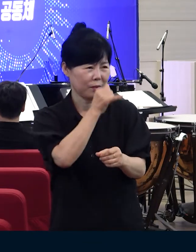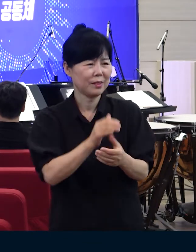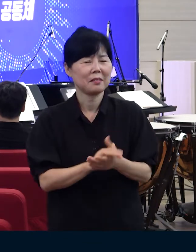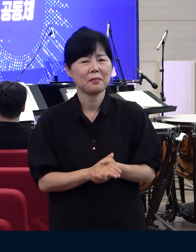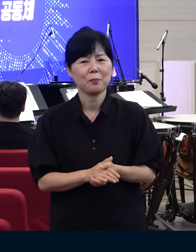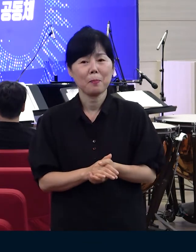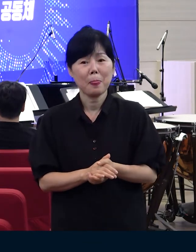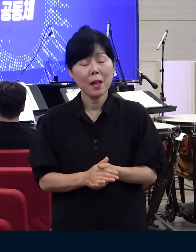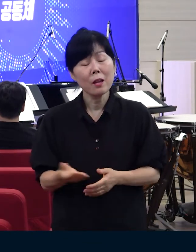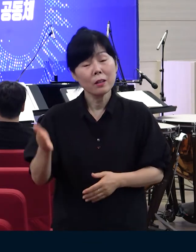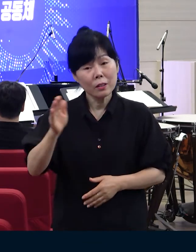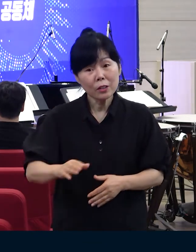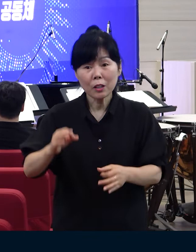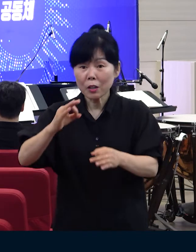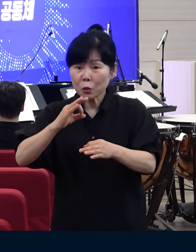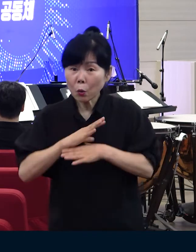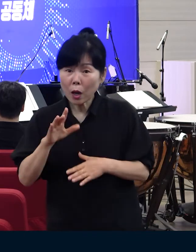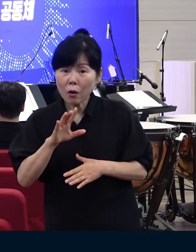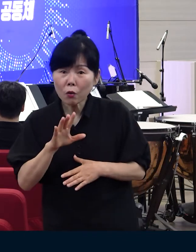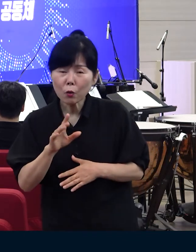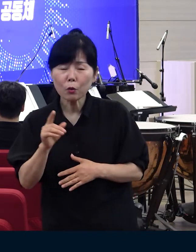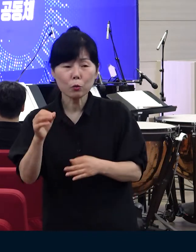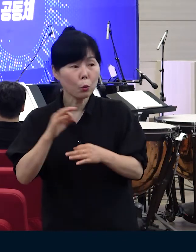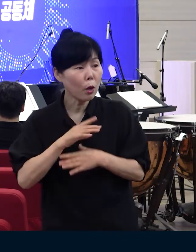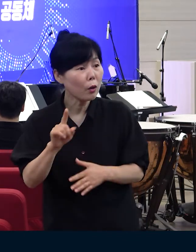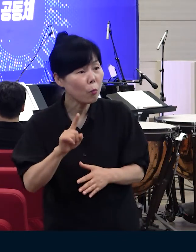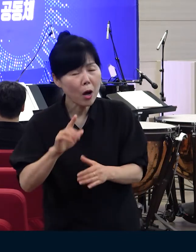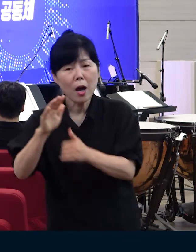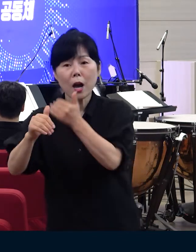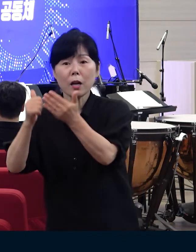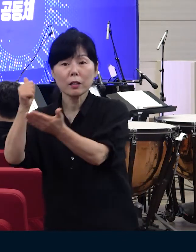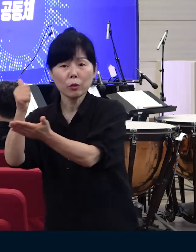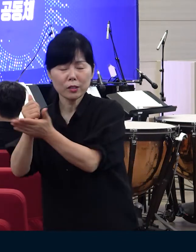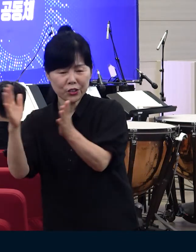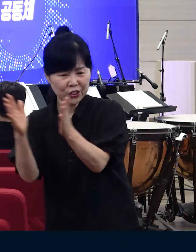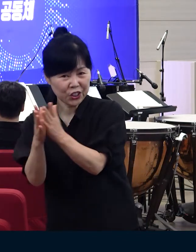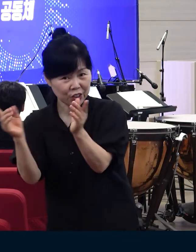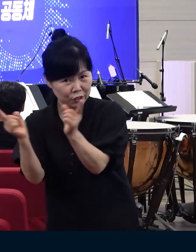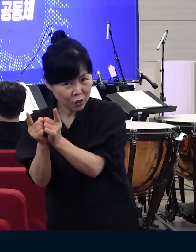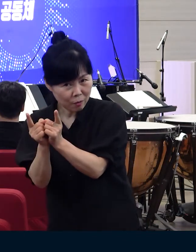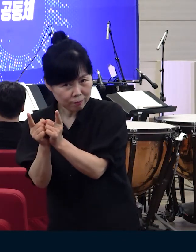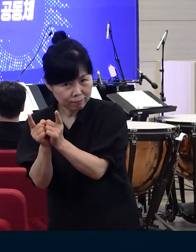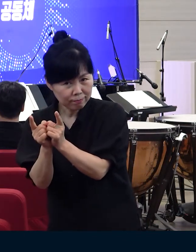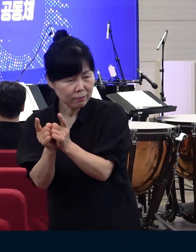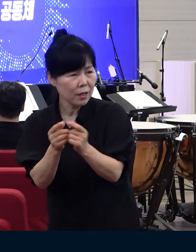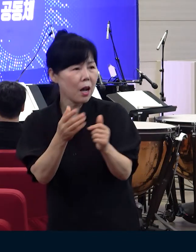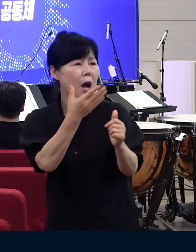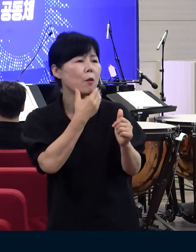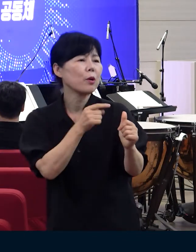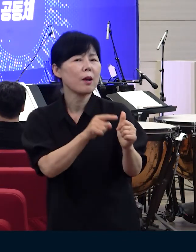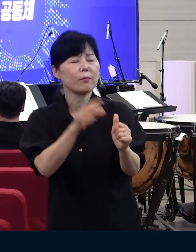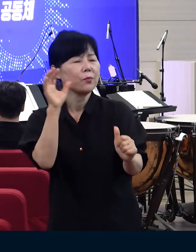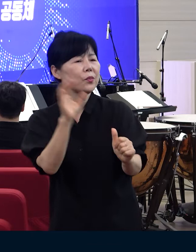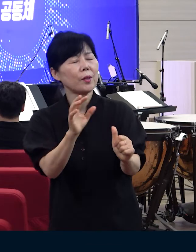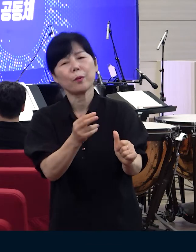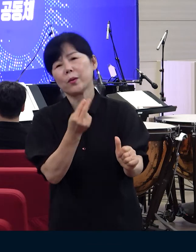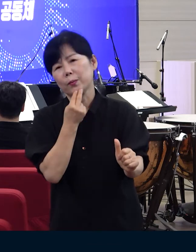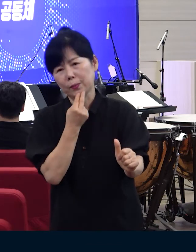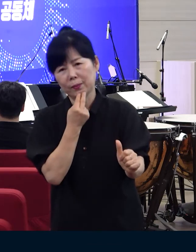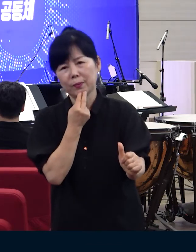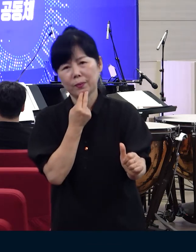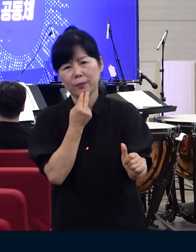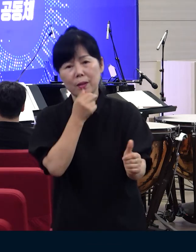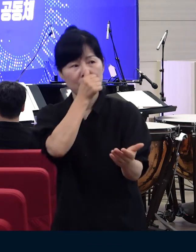뭐냐? 하나님은 그를 직접 책망하고 있지 않다는 것입니다. 하나님은 그의